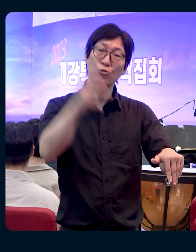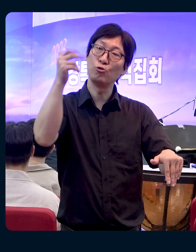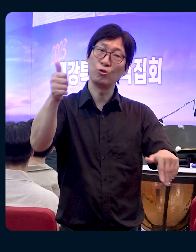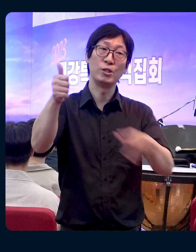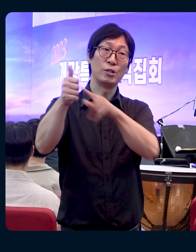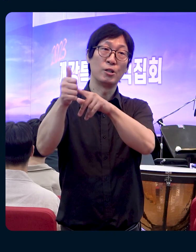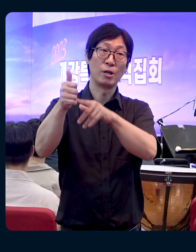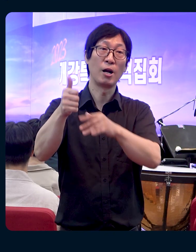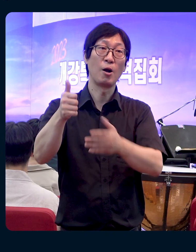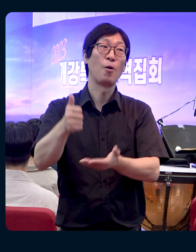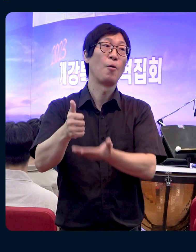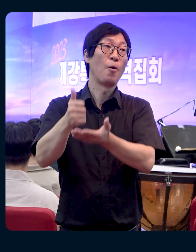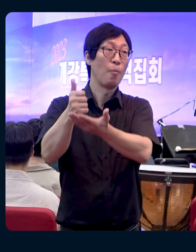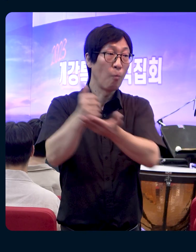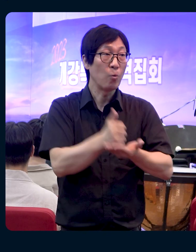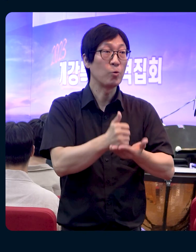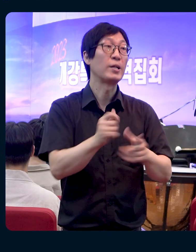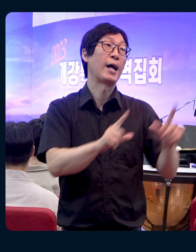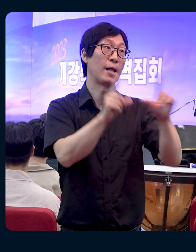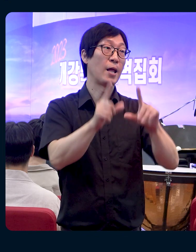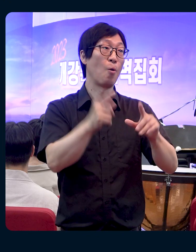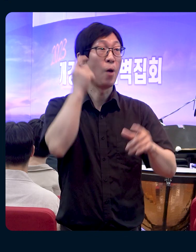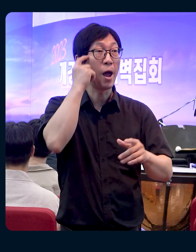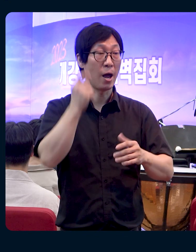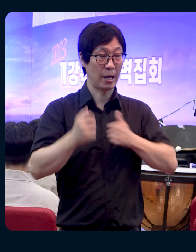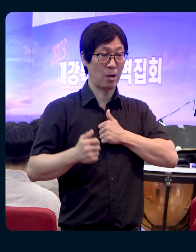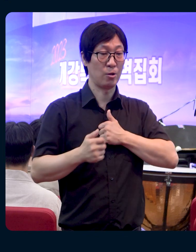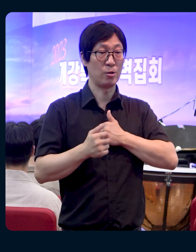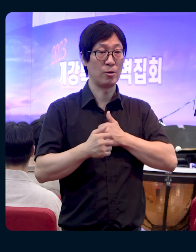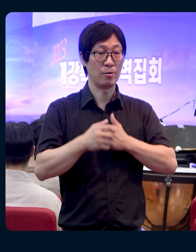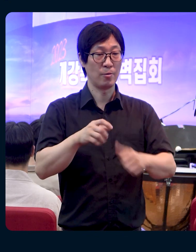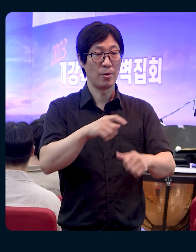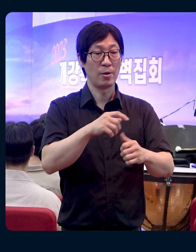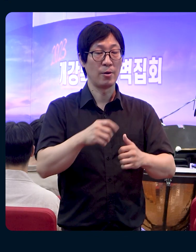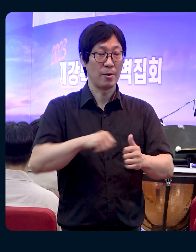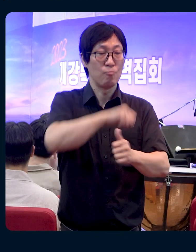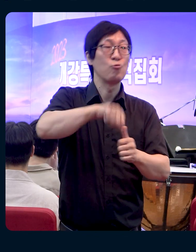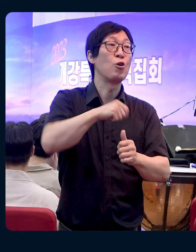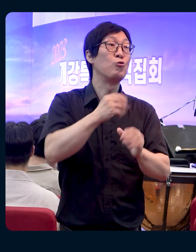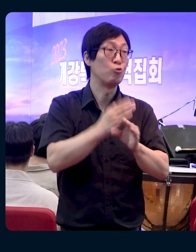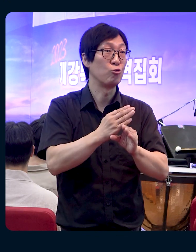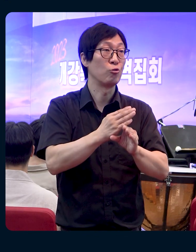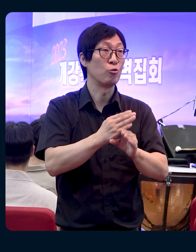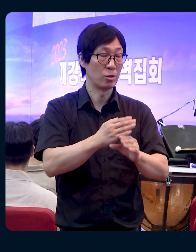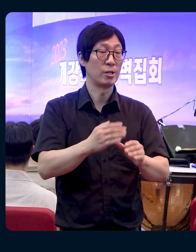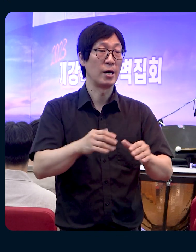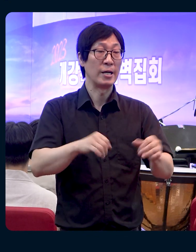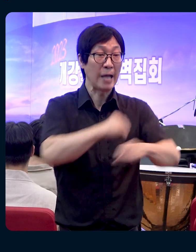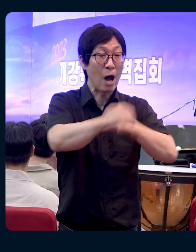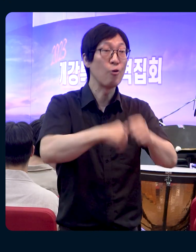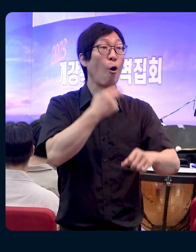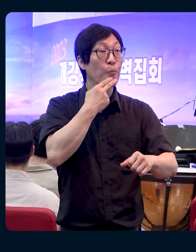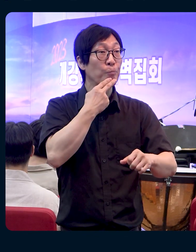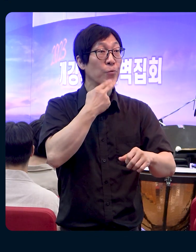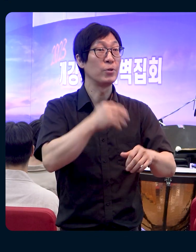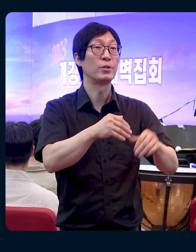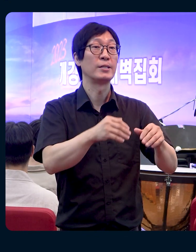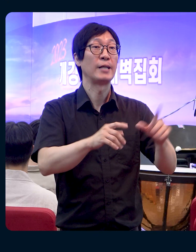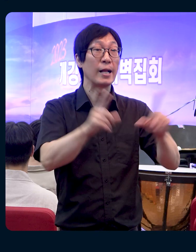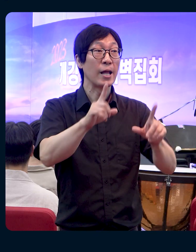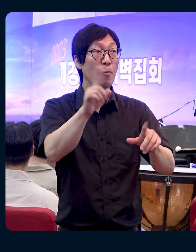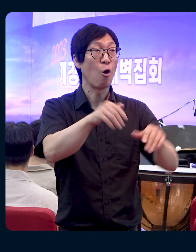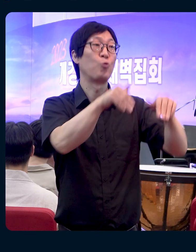없어요. 자기의 자유가 구속되어 있습니다. 그러다 보니까 억압되어 있어요. 그러니까 막 그냥 이